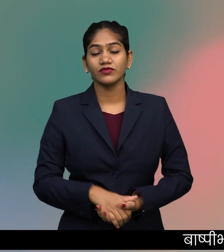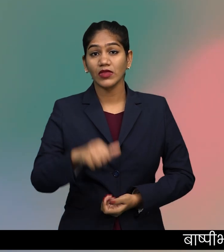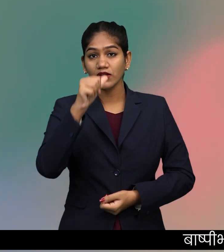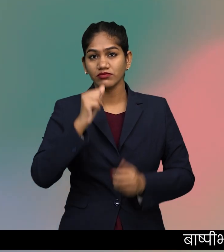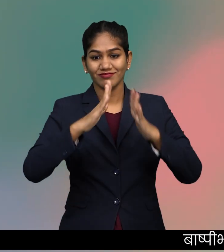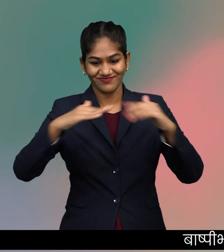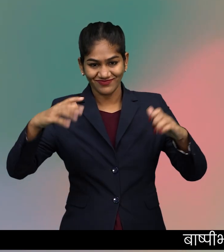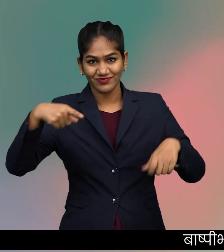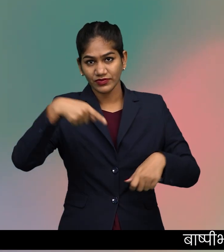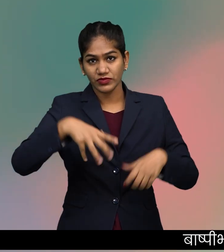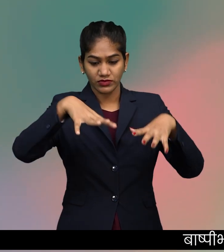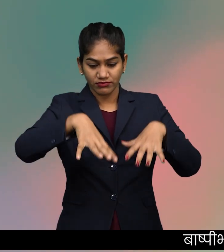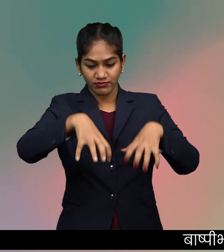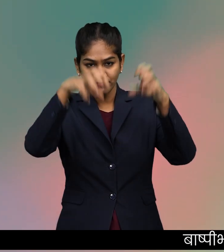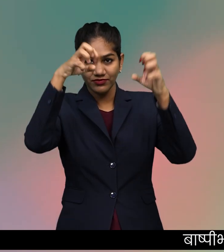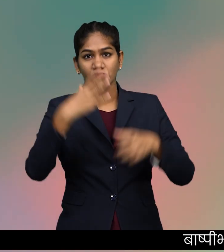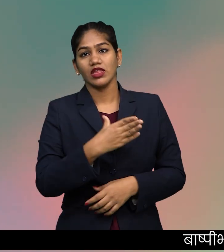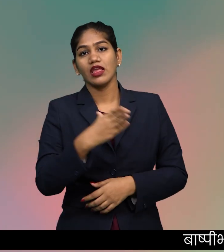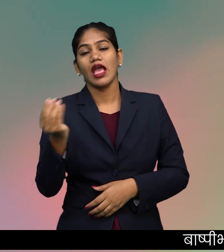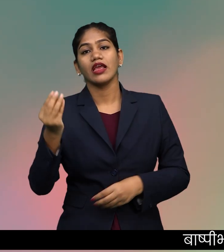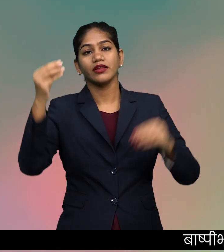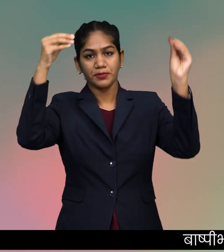बाष्पीभवन व पर्जन्यमान.